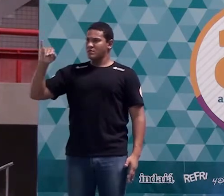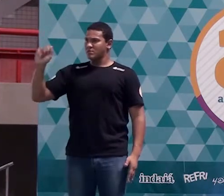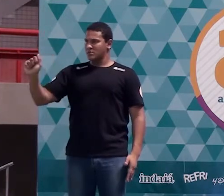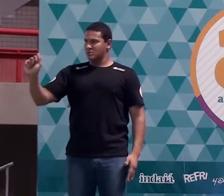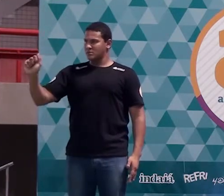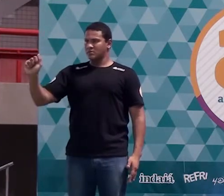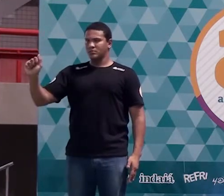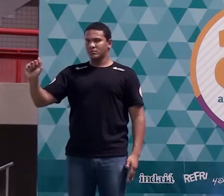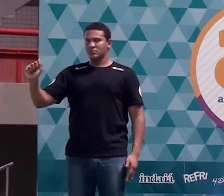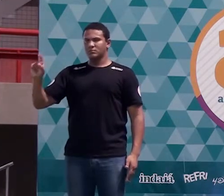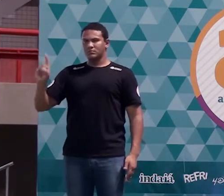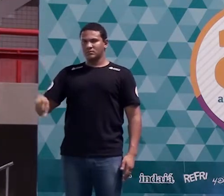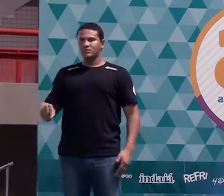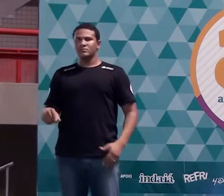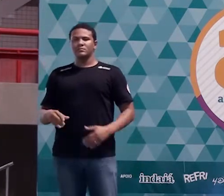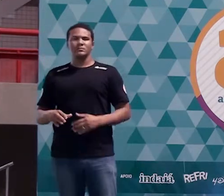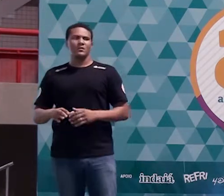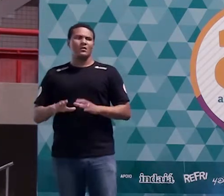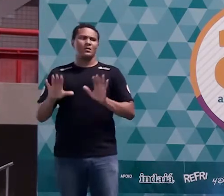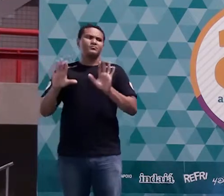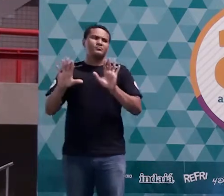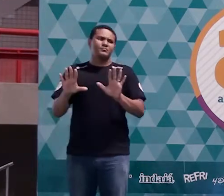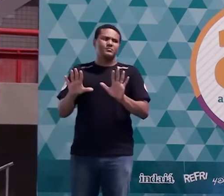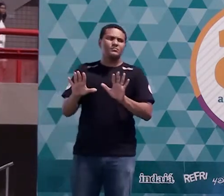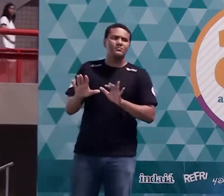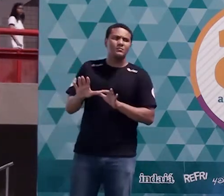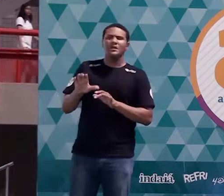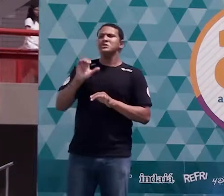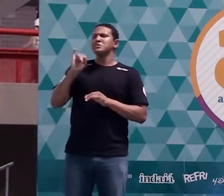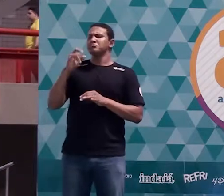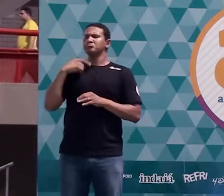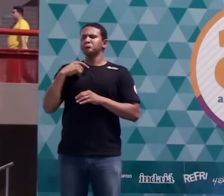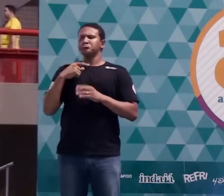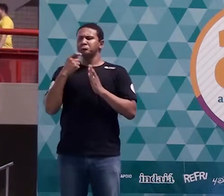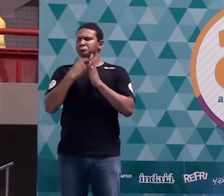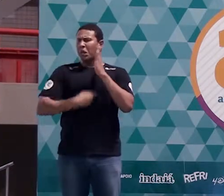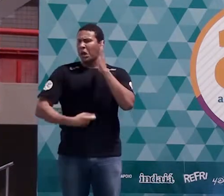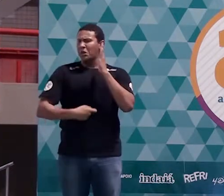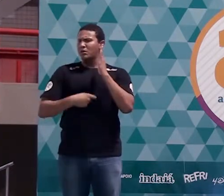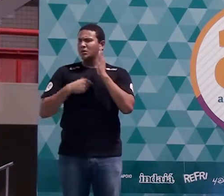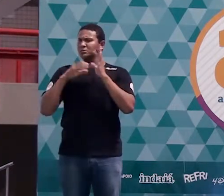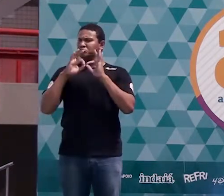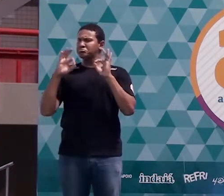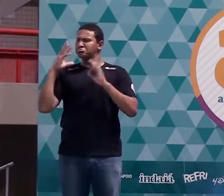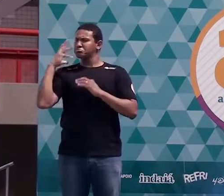cacofonia. Professor, e se tiver escrito tudo bonitinho, como é que eu chamo?